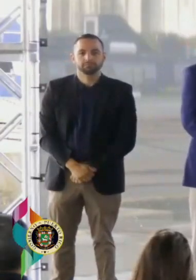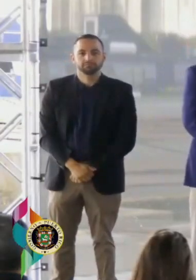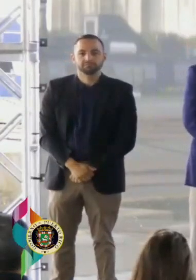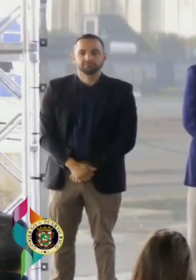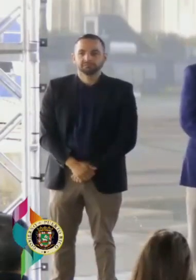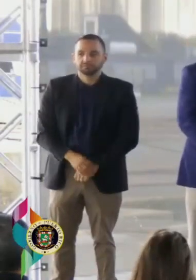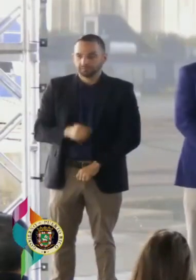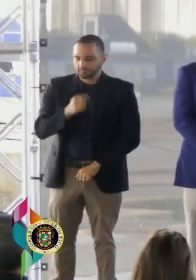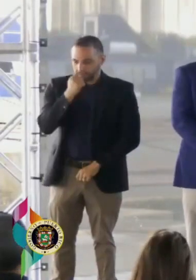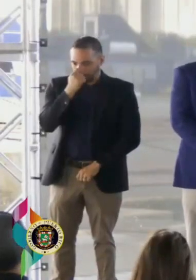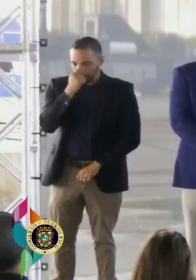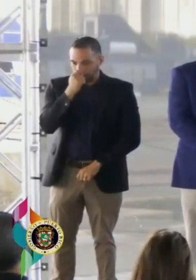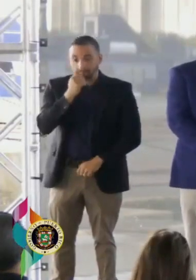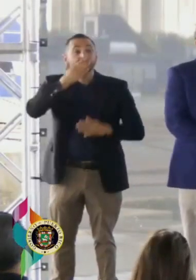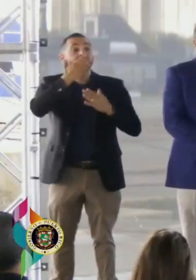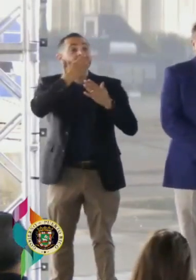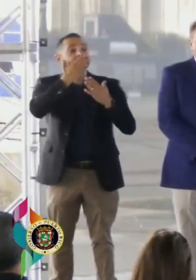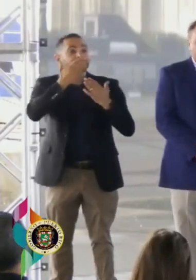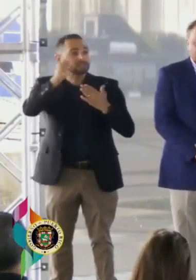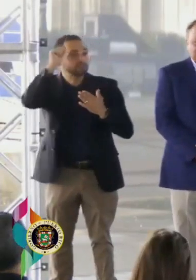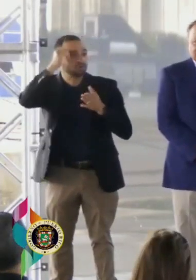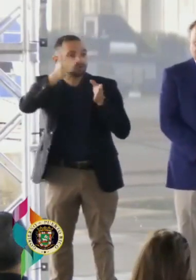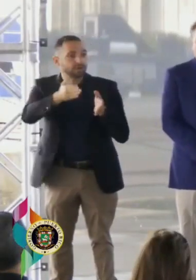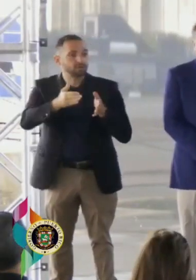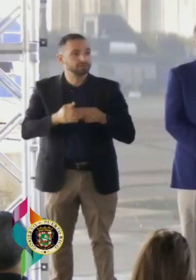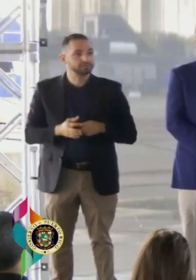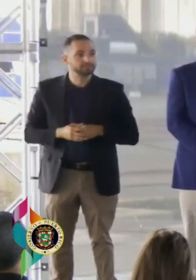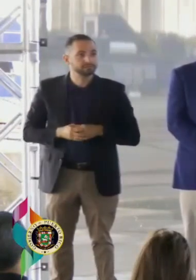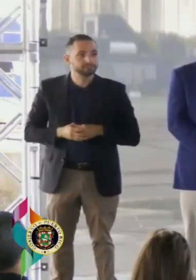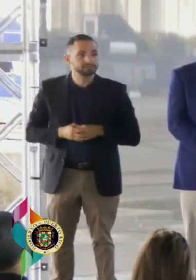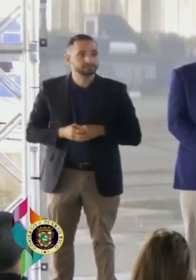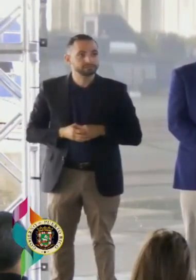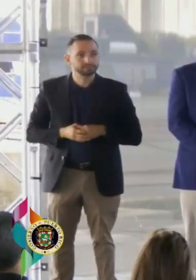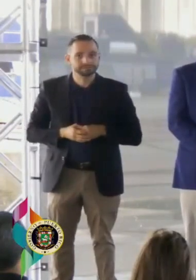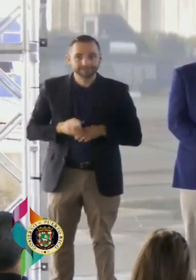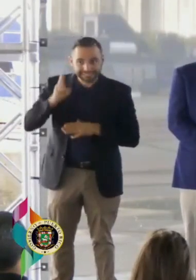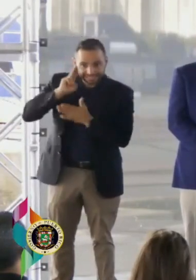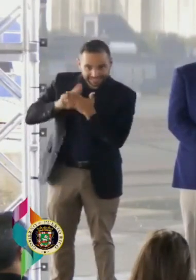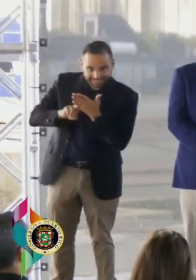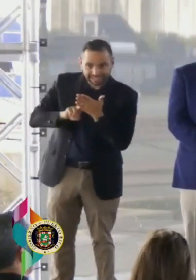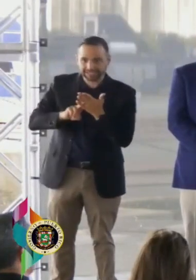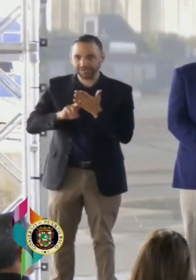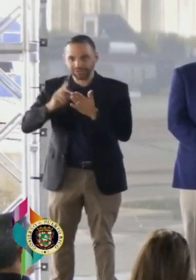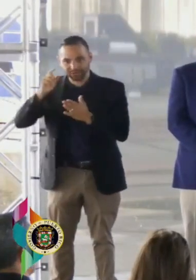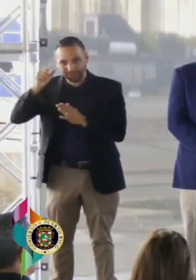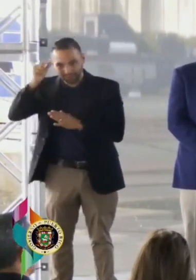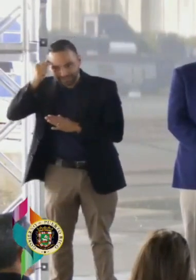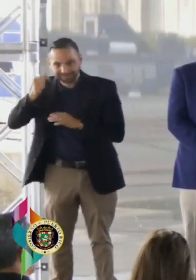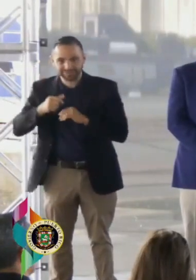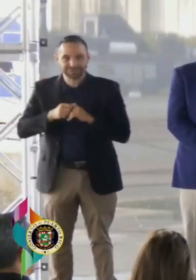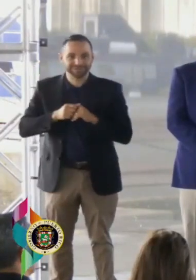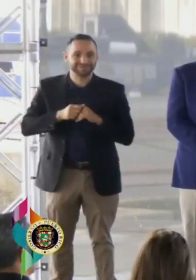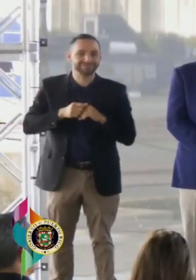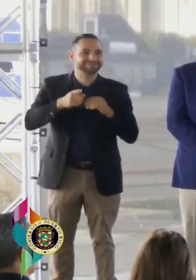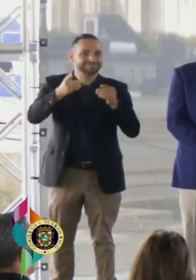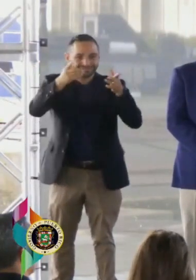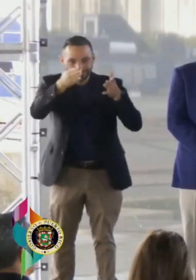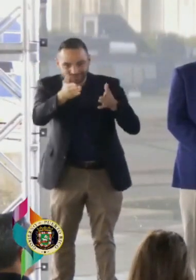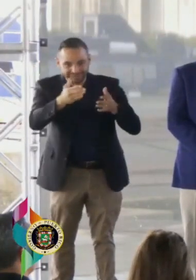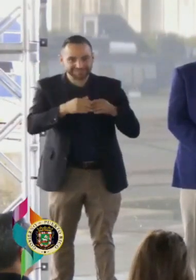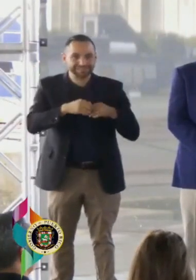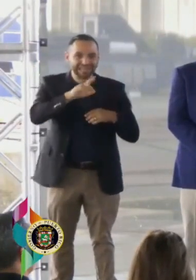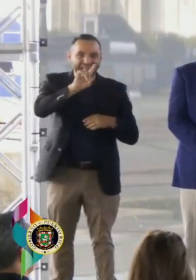proyecto Muchas gracias señor gobernador tengo el gobernador la secretaria de gobernación secetaria gobernación junta de directores no